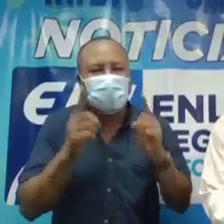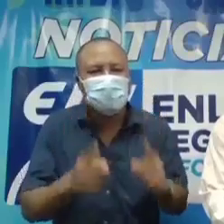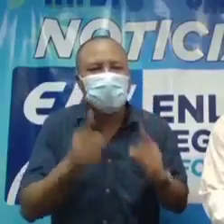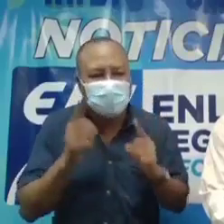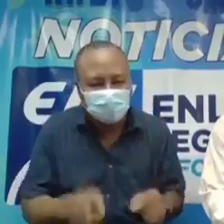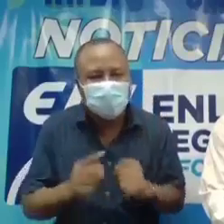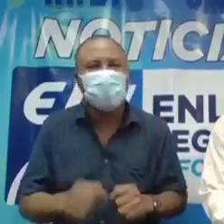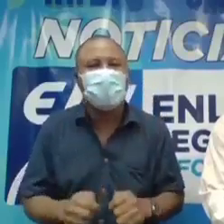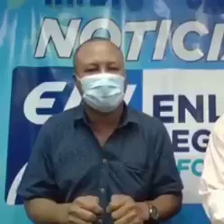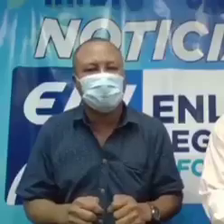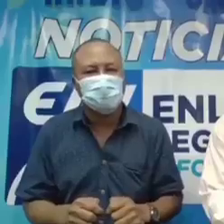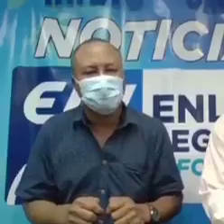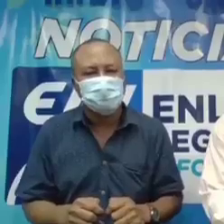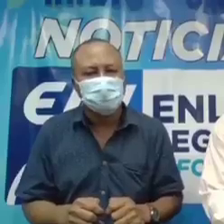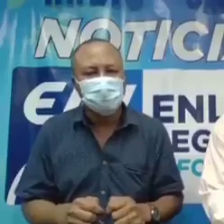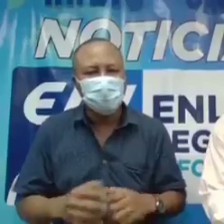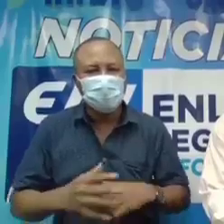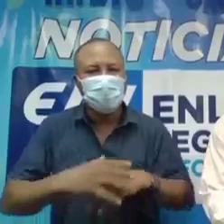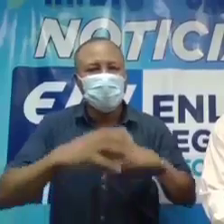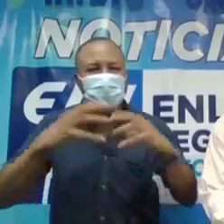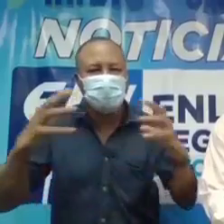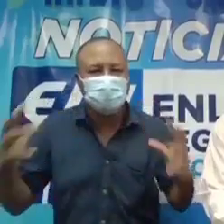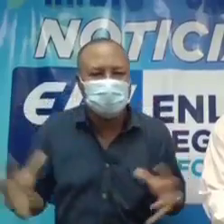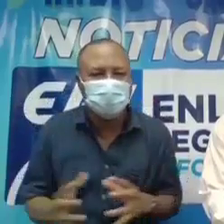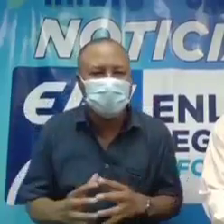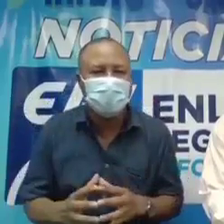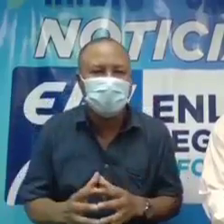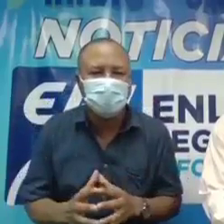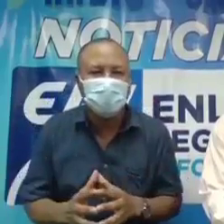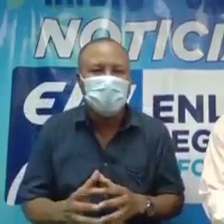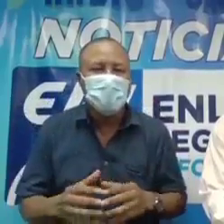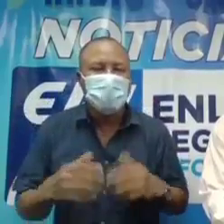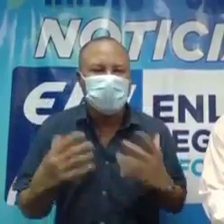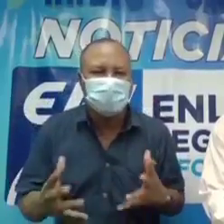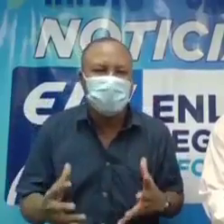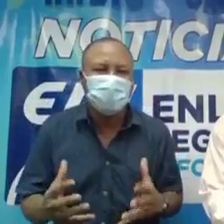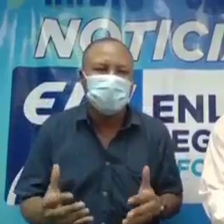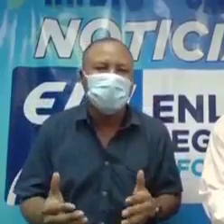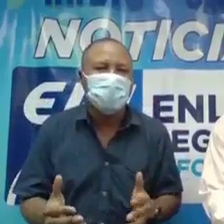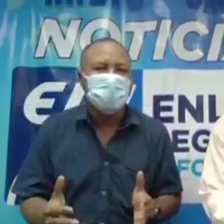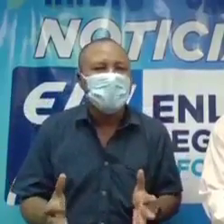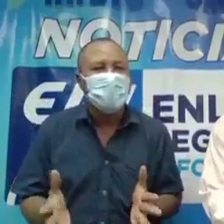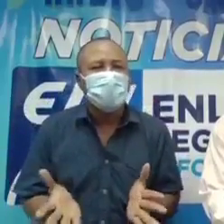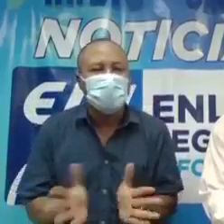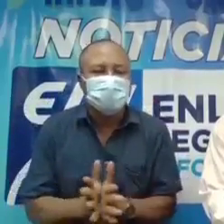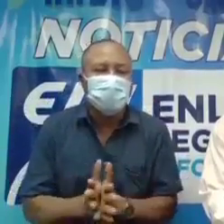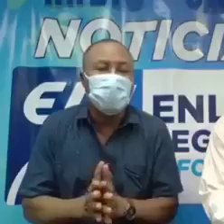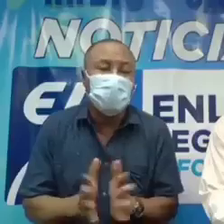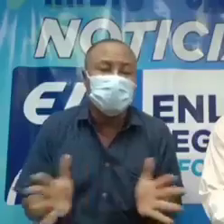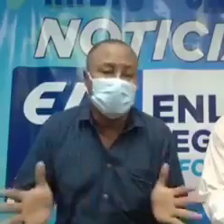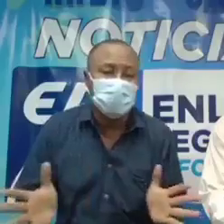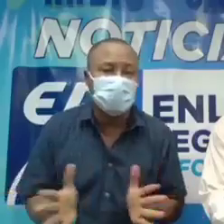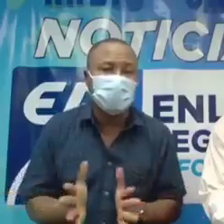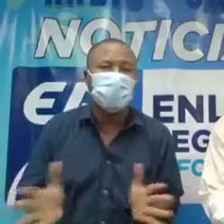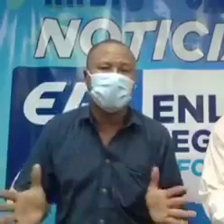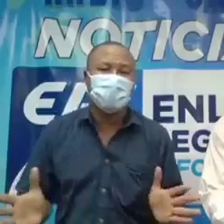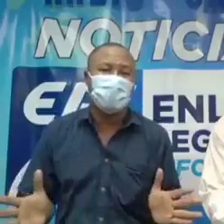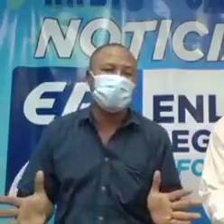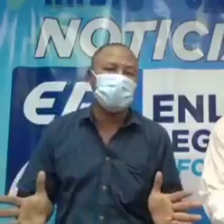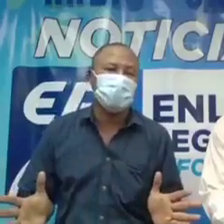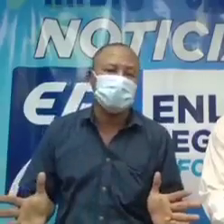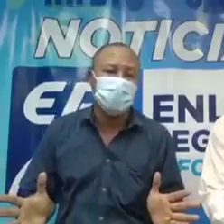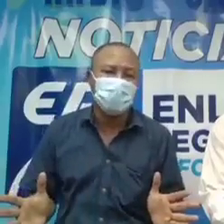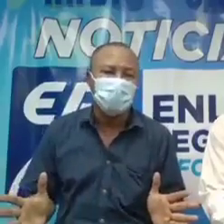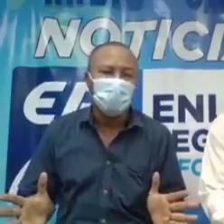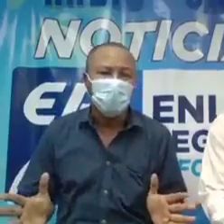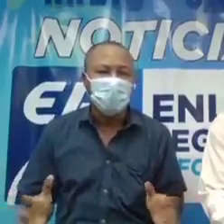convertida en un defecadero de gato, en un edificio pestilente. Entonces ellos no contaban con la capacidad de